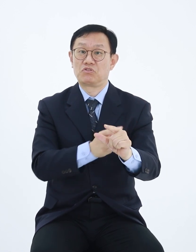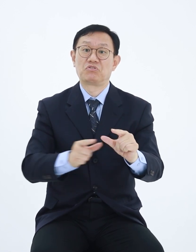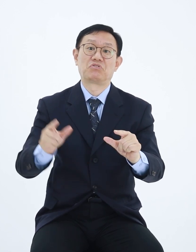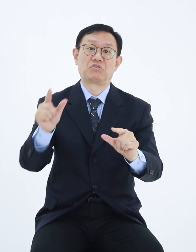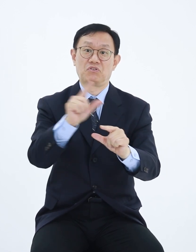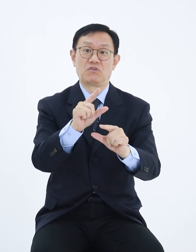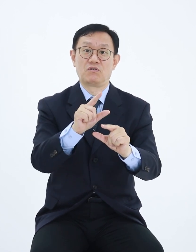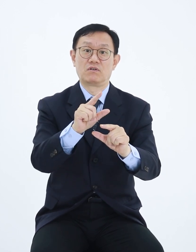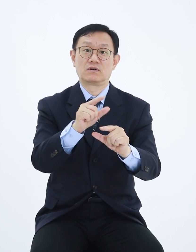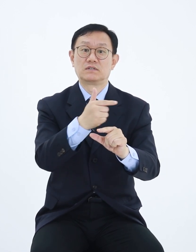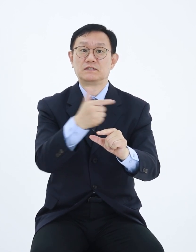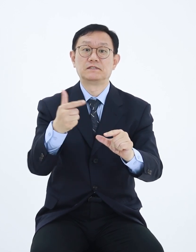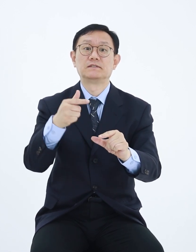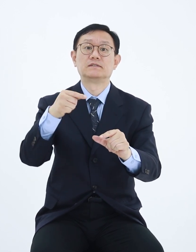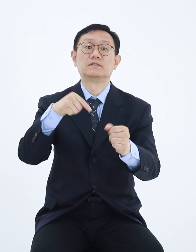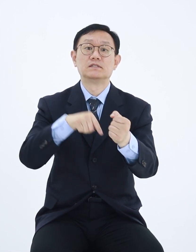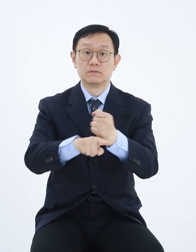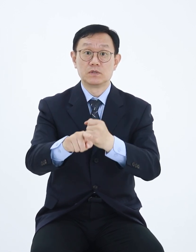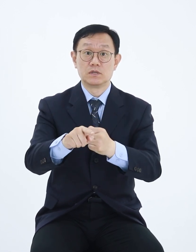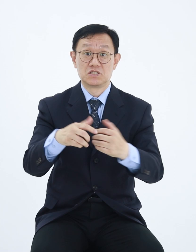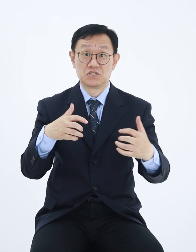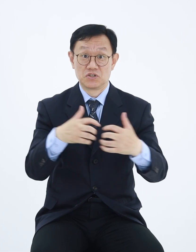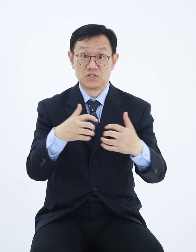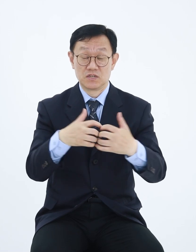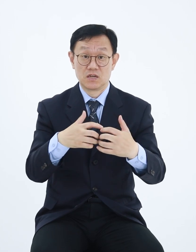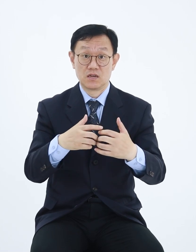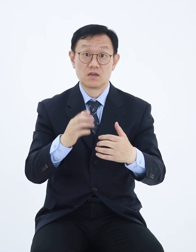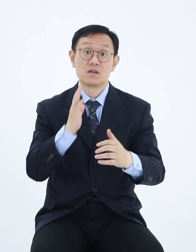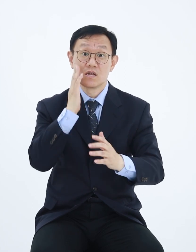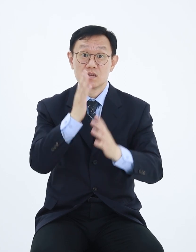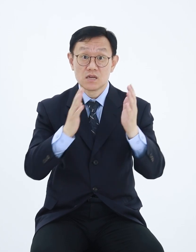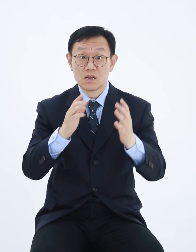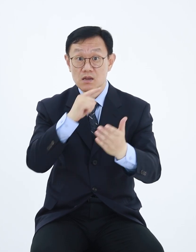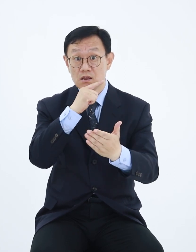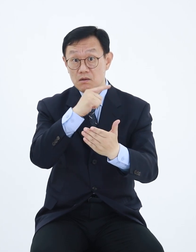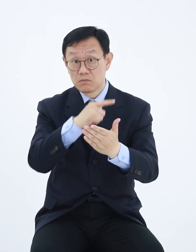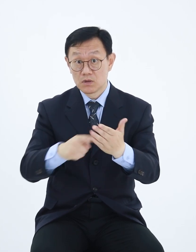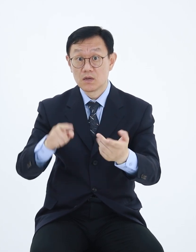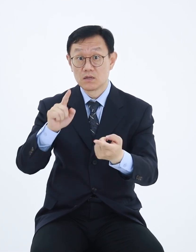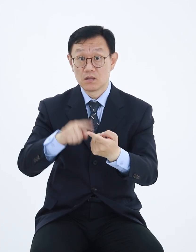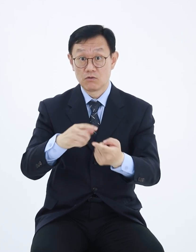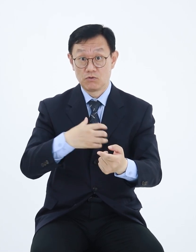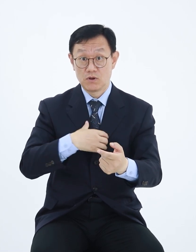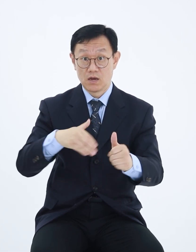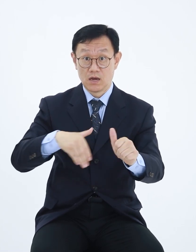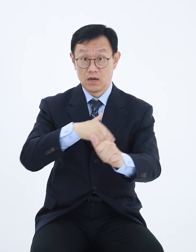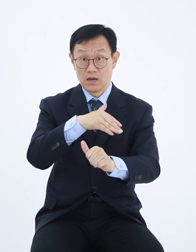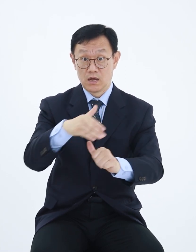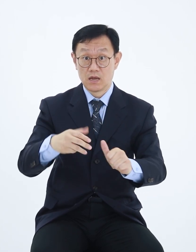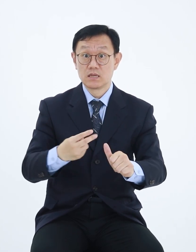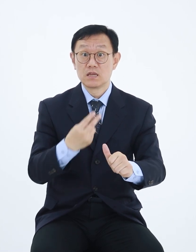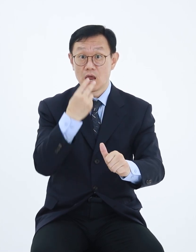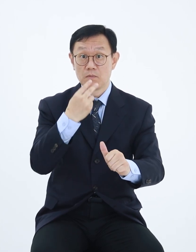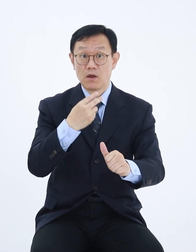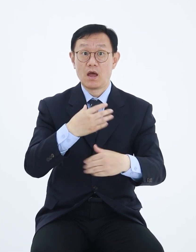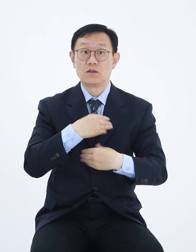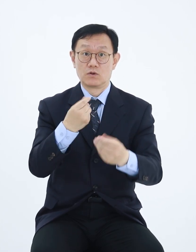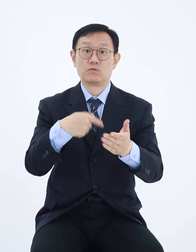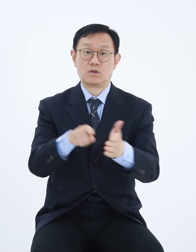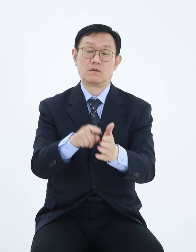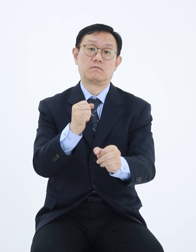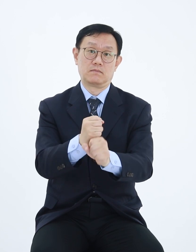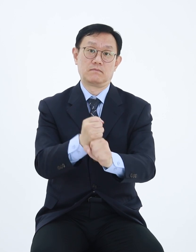확장한 내용으로 전쟁, 자연재해와 같은 위험에서 장애인의 생명과 안전을 보장하기 위해